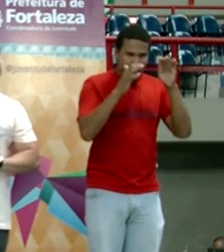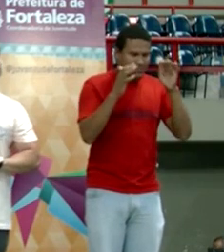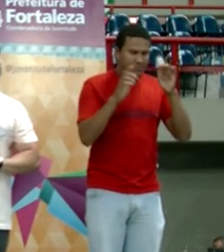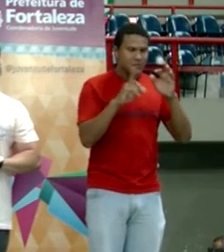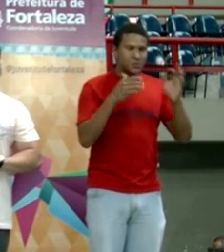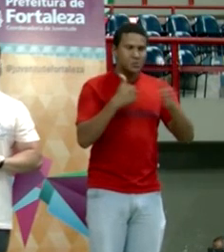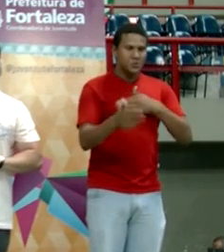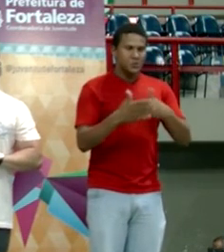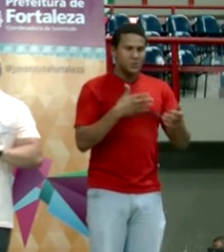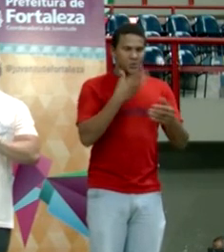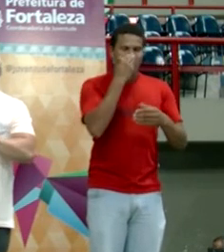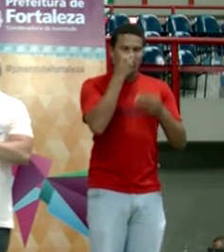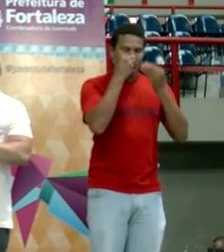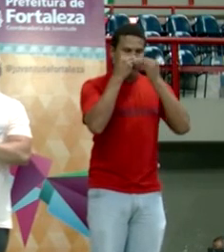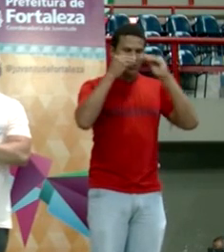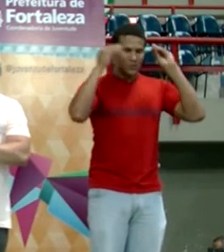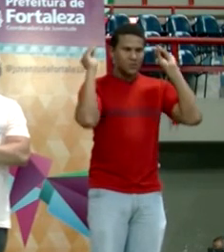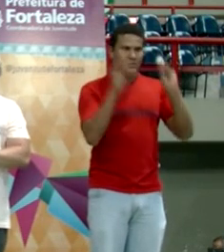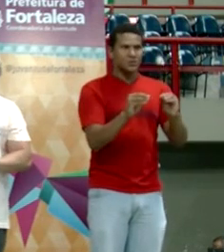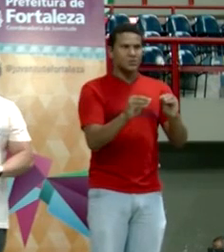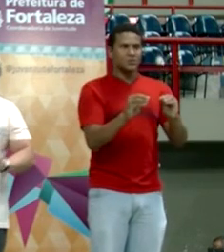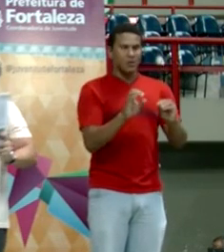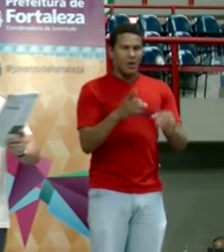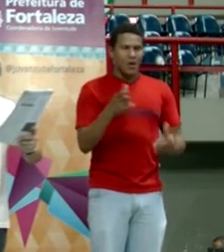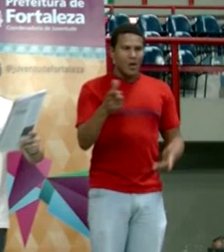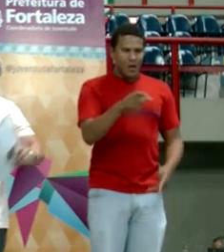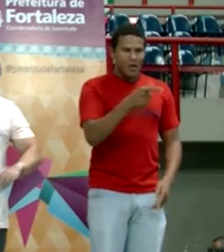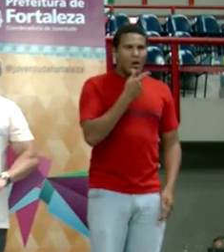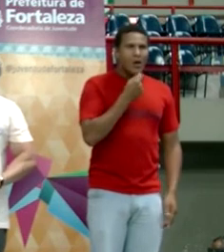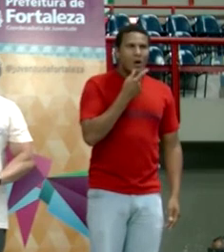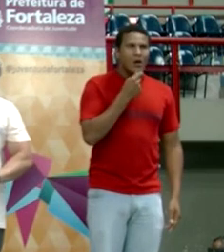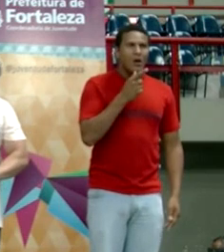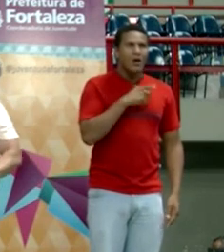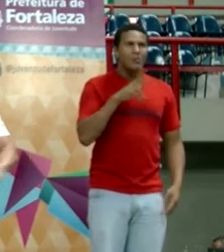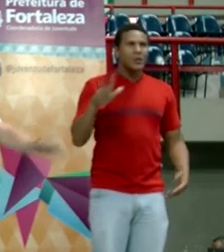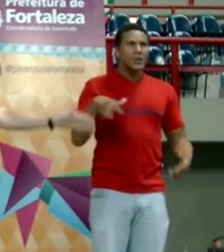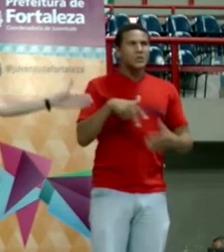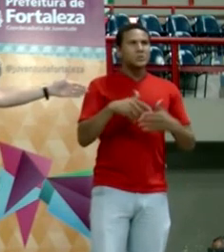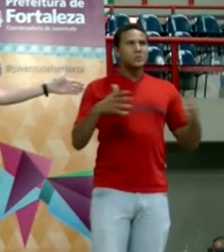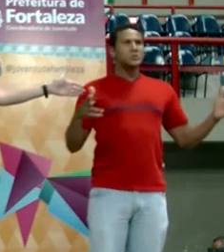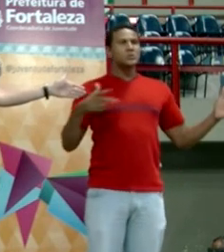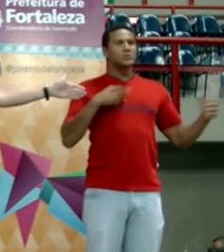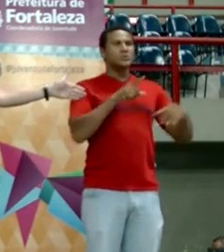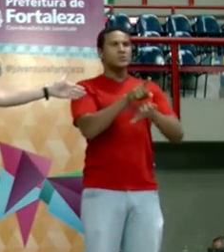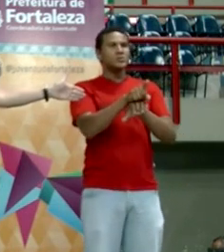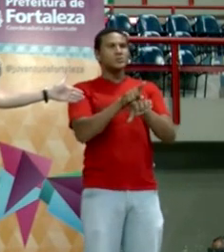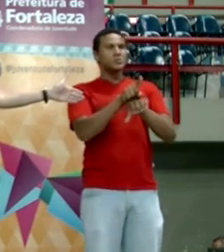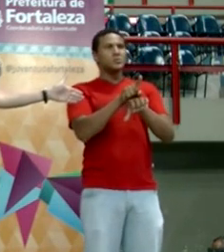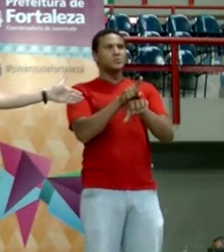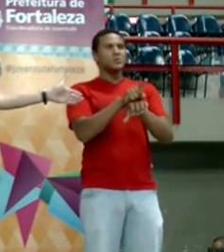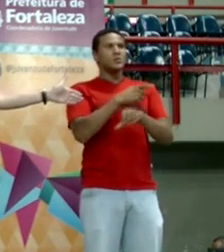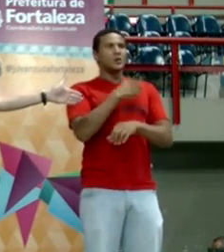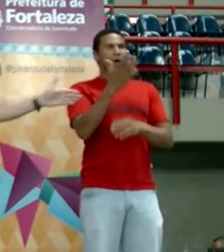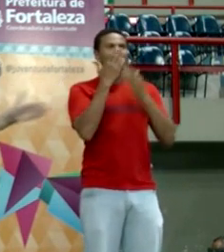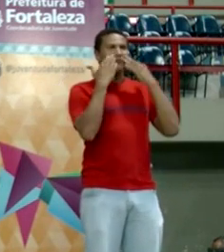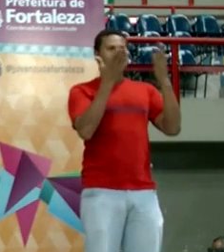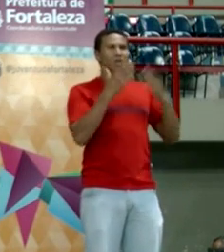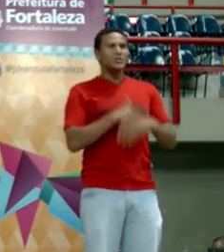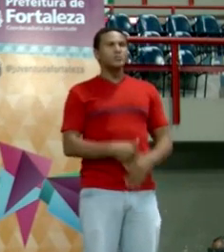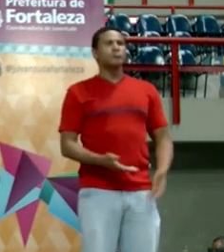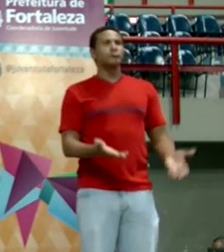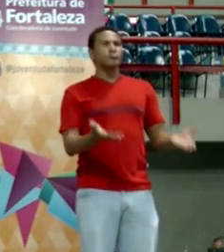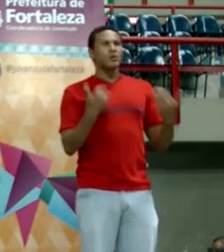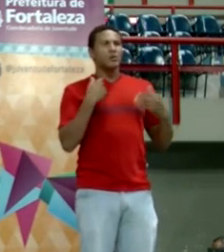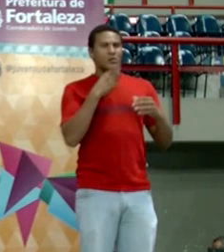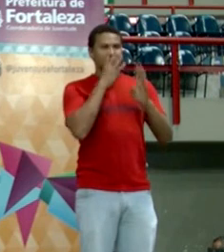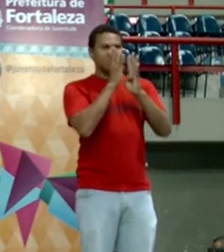as manifestações. Tá? E este jovem professor, ele sozinho parou os tanques. Tu acredita que ele ficou na frente do tanque?